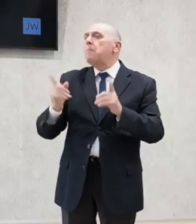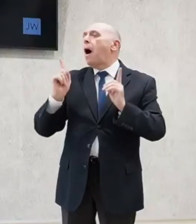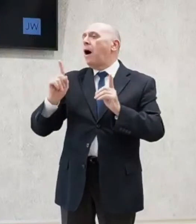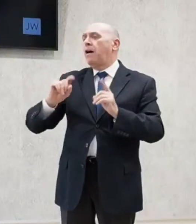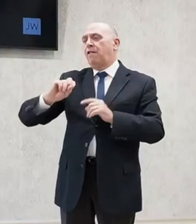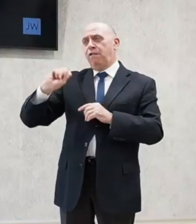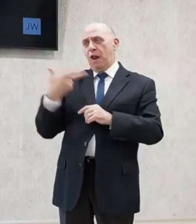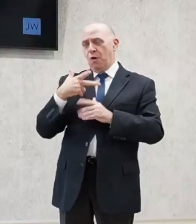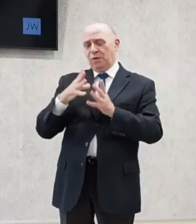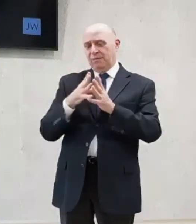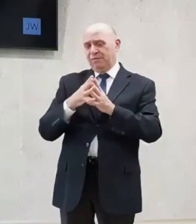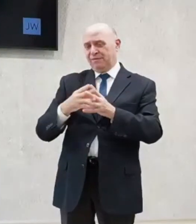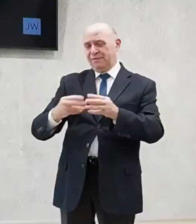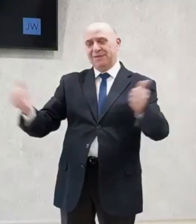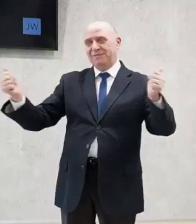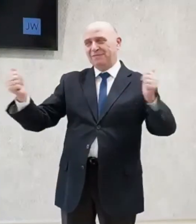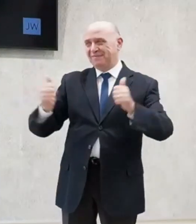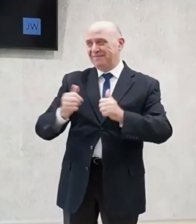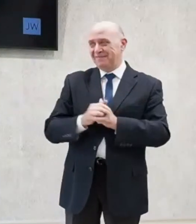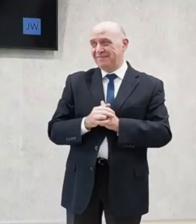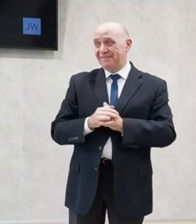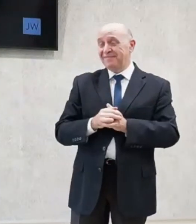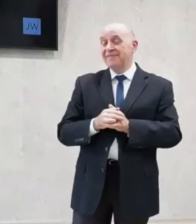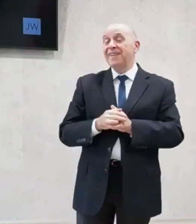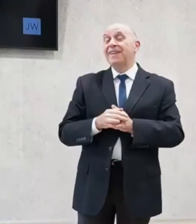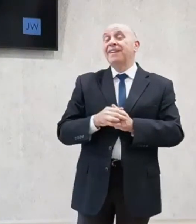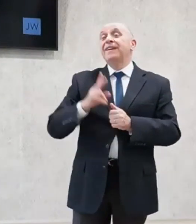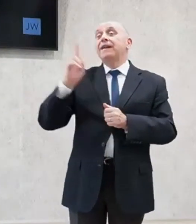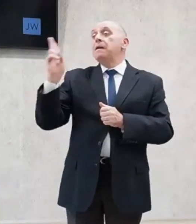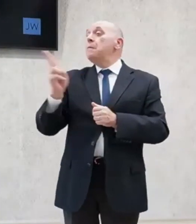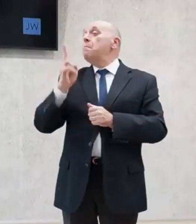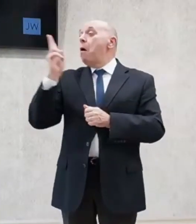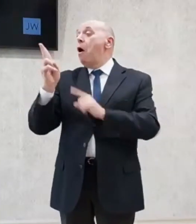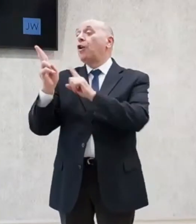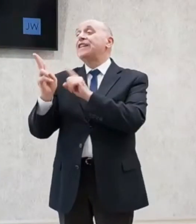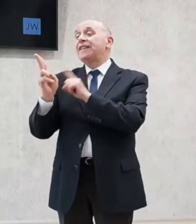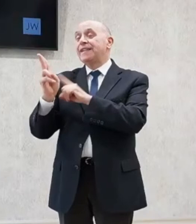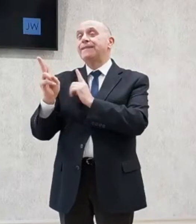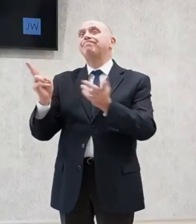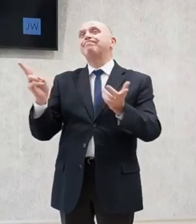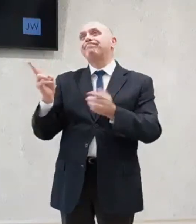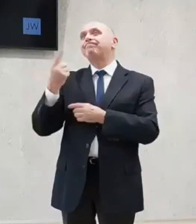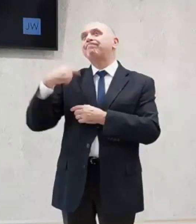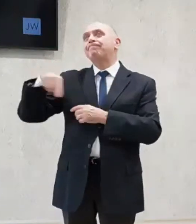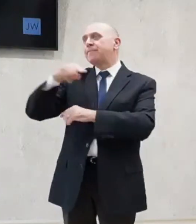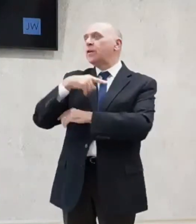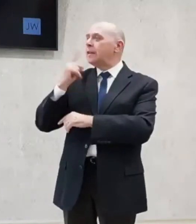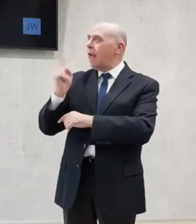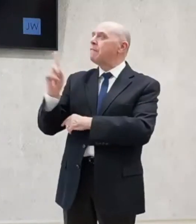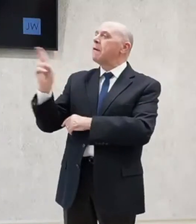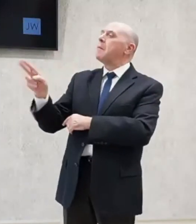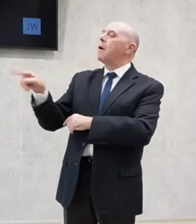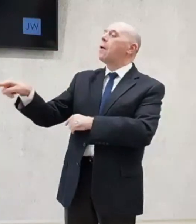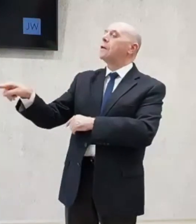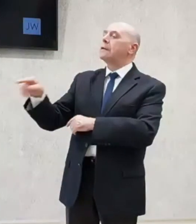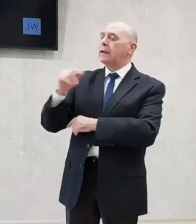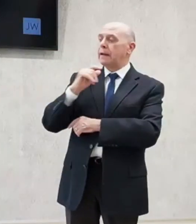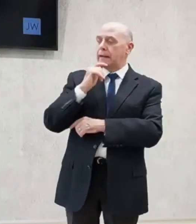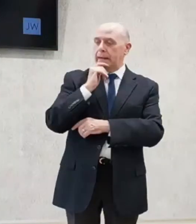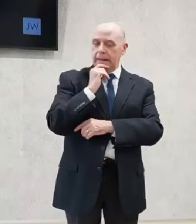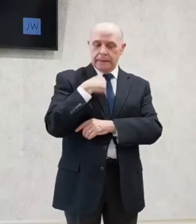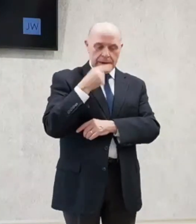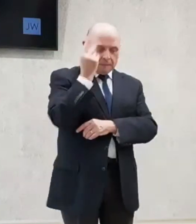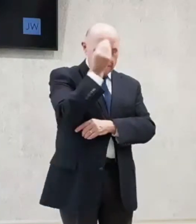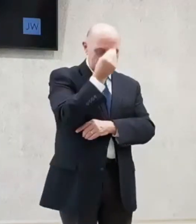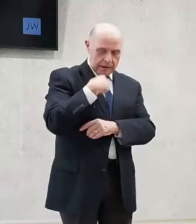velocemente la morte è una realtà che ci porta a riflettere su come stiamo usando la nostra vita dato che la vita è breve